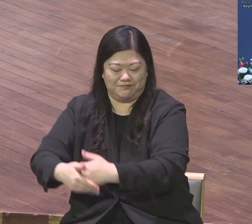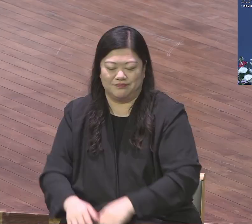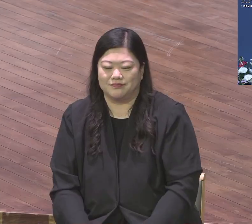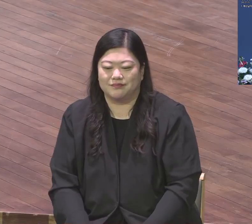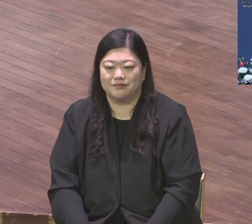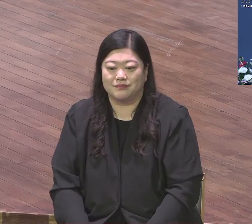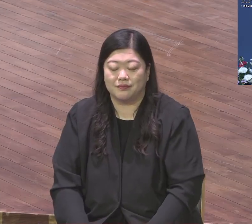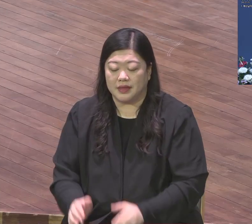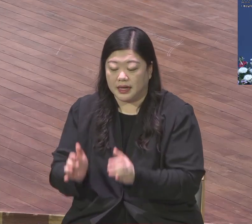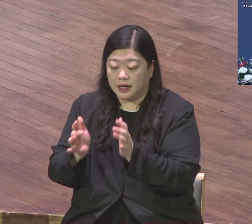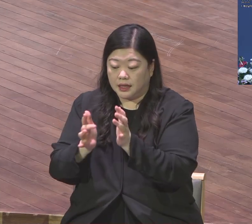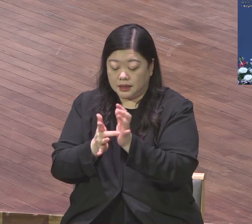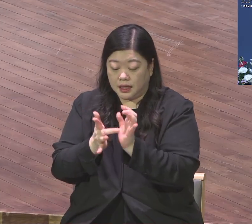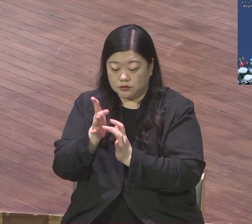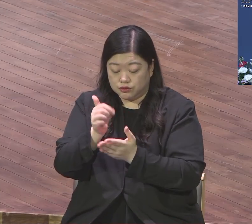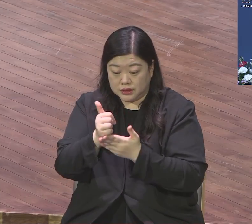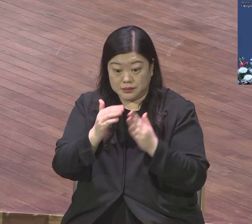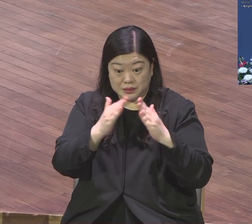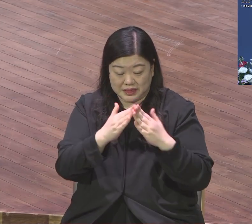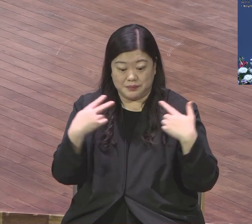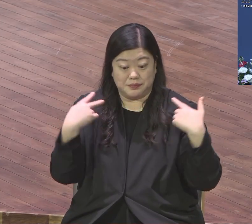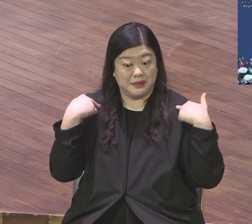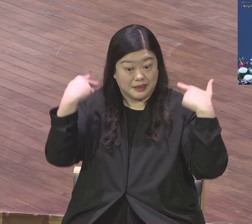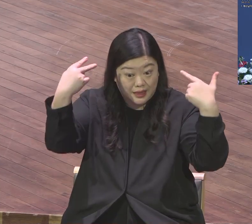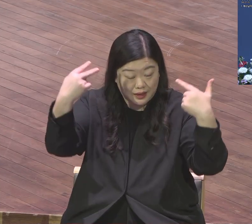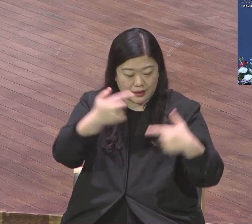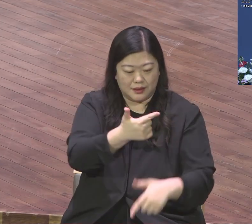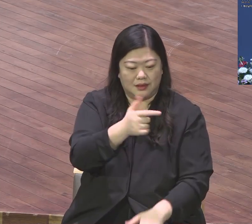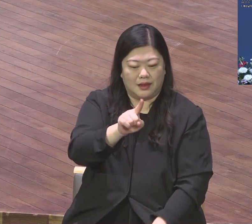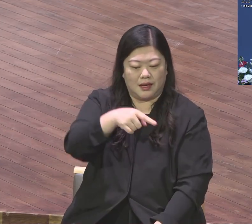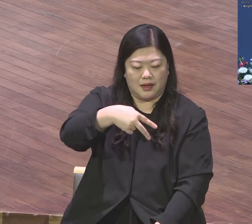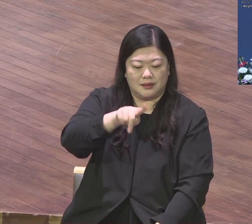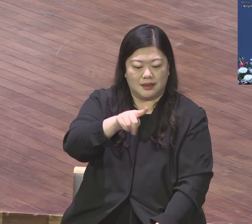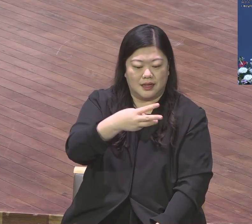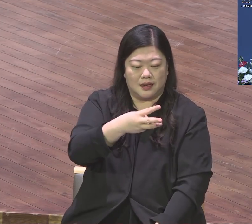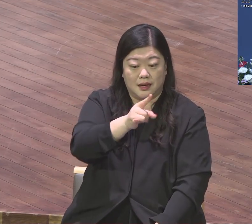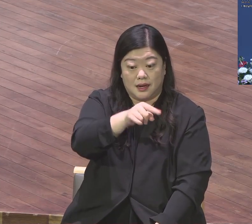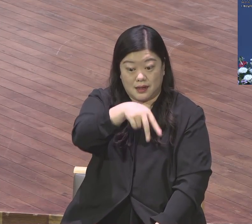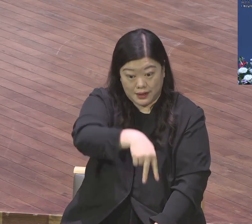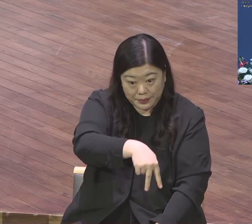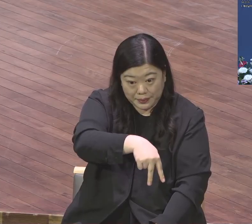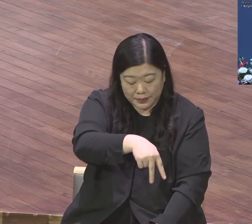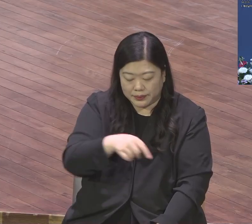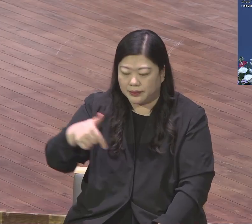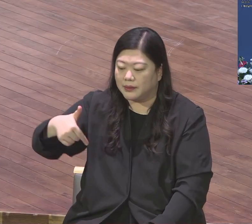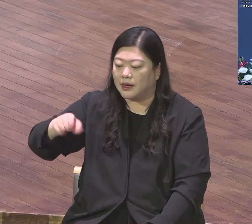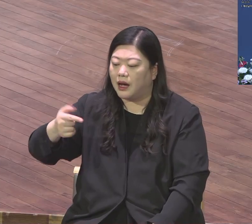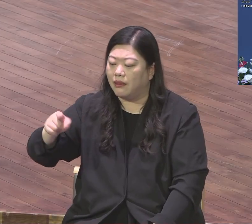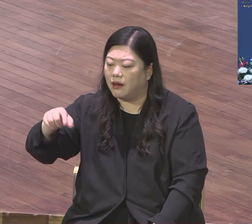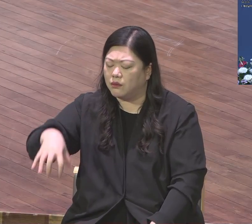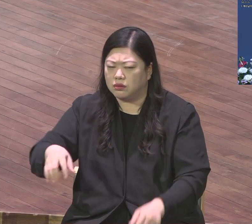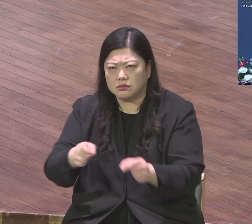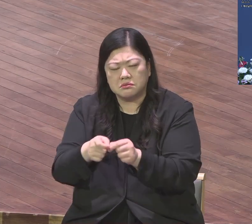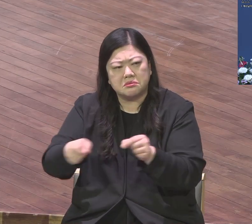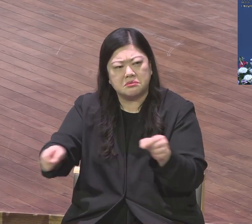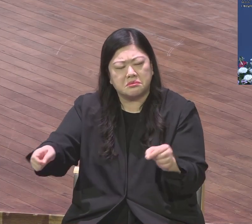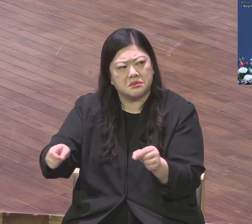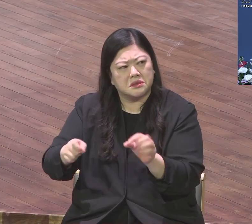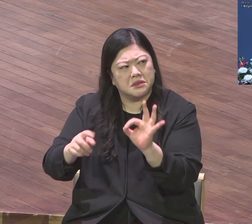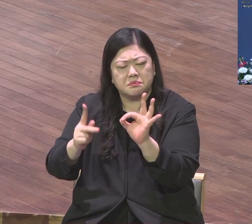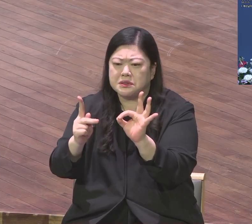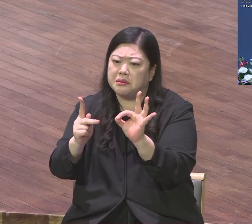성장하신 나사렛과 가나는 한 10km 그렇게 거리가 떨어져 있지요. 뭐 어떤 의미로